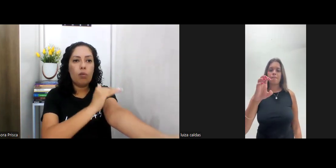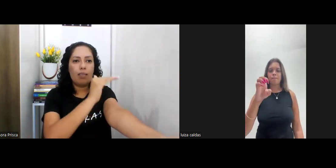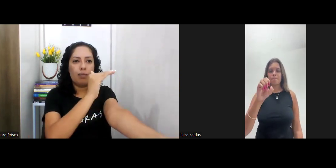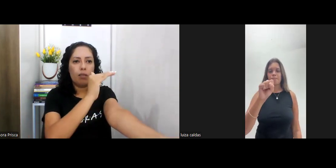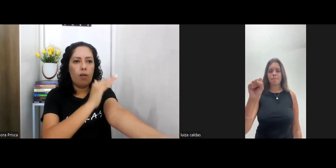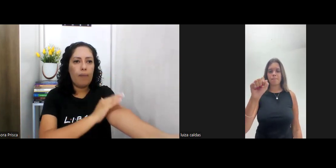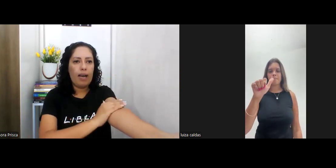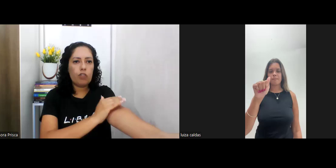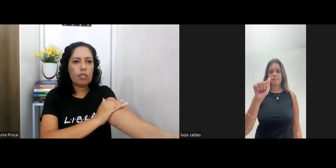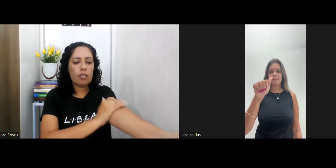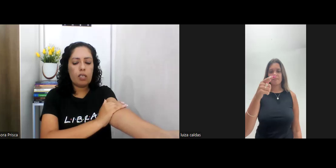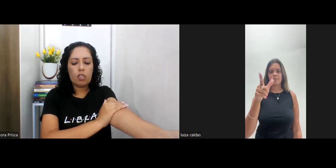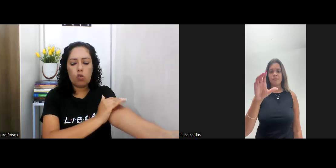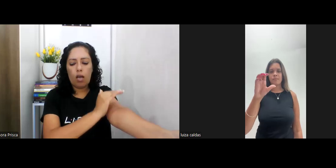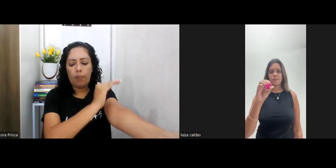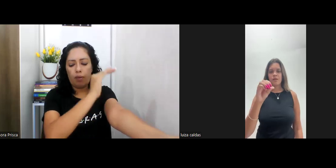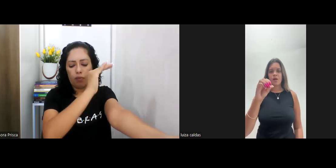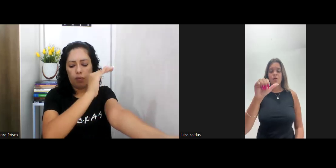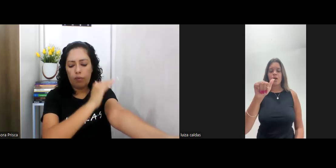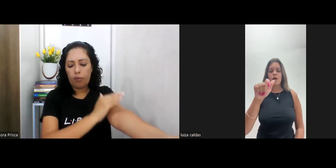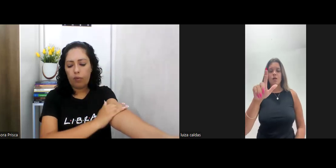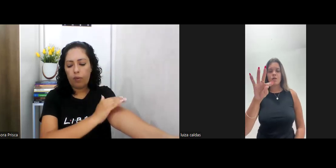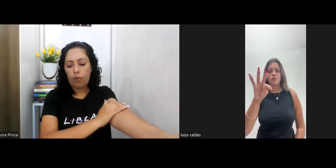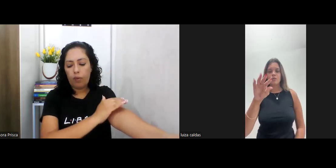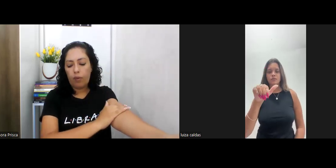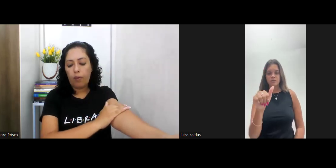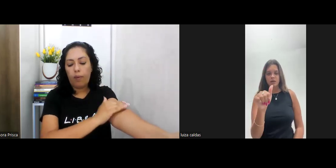pressão alta, ó, bate aqui e sobe,